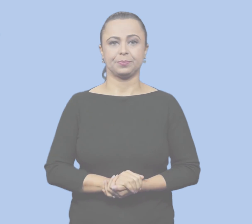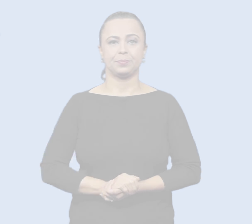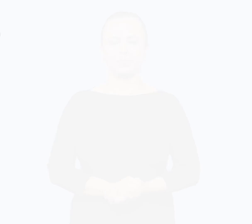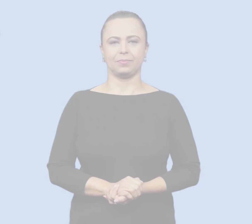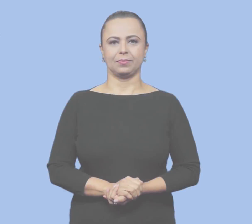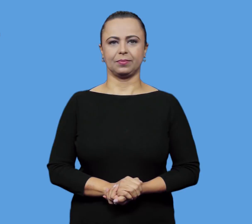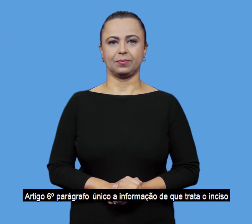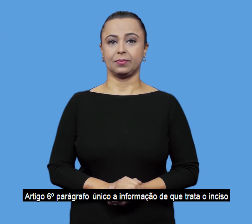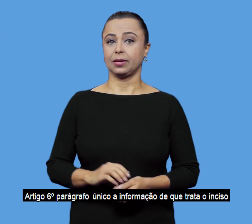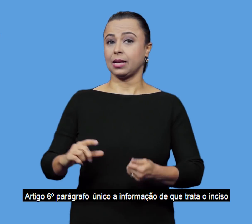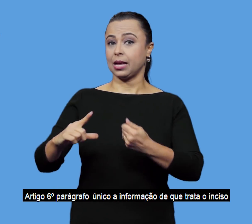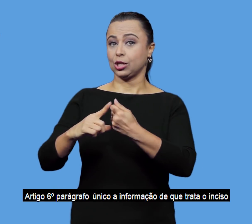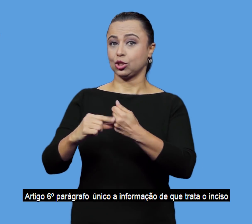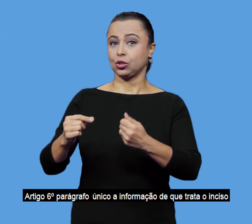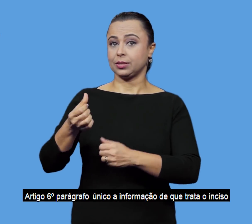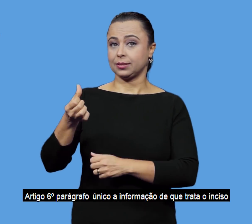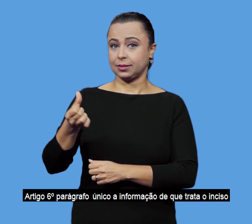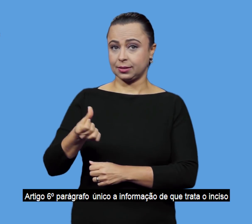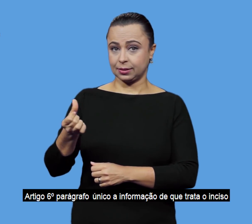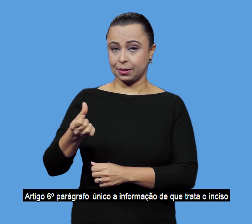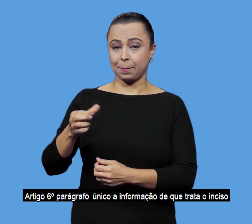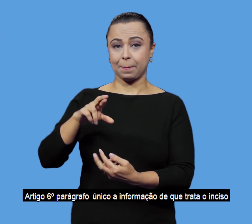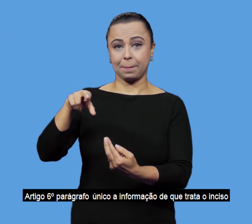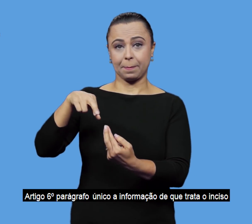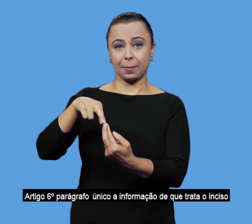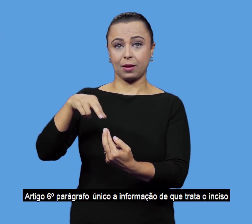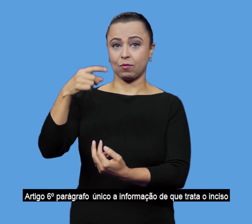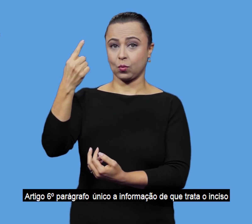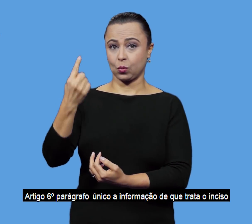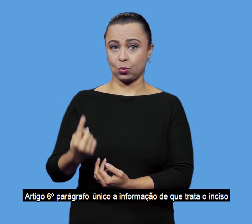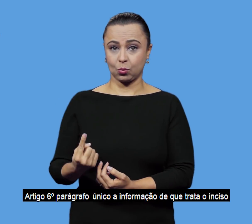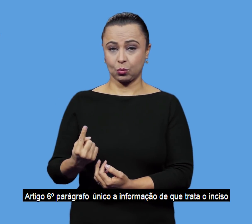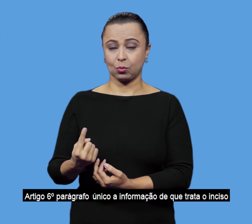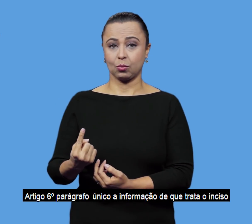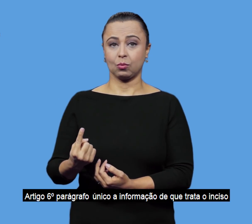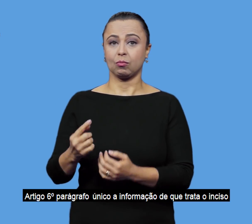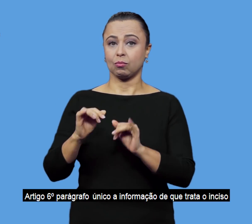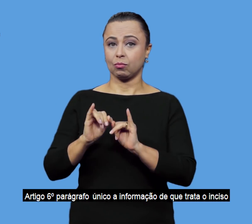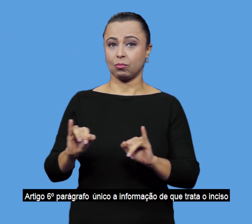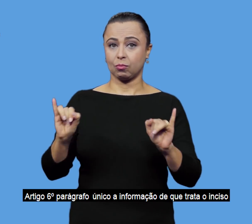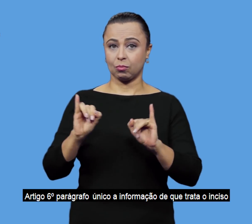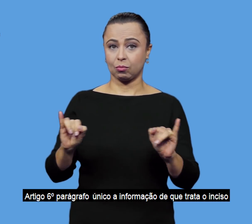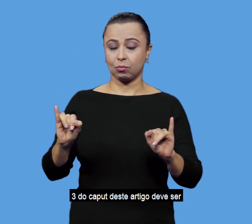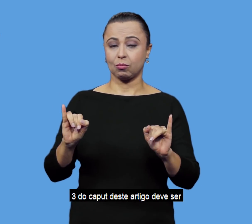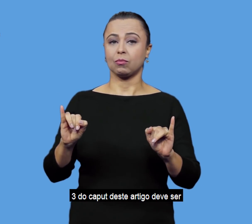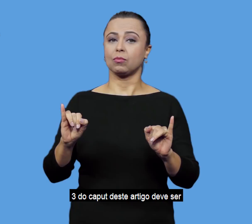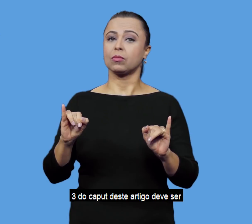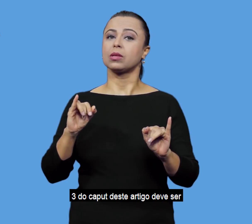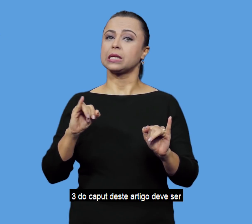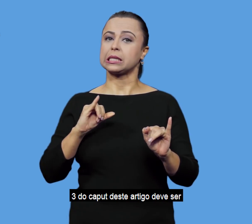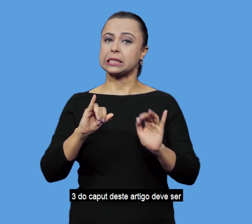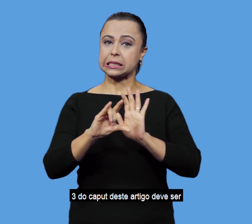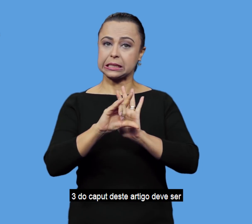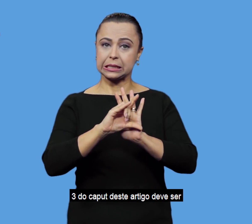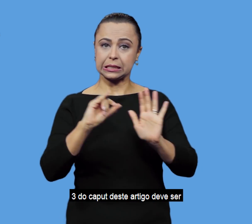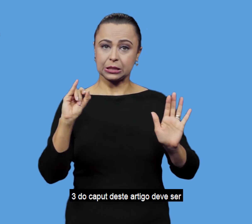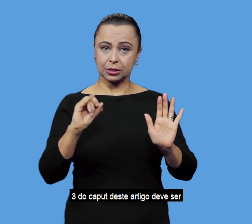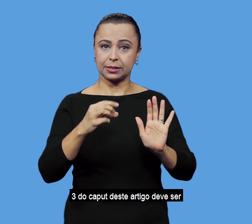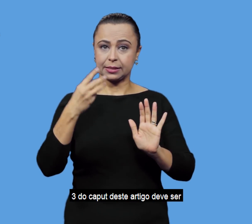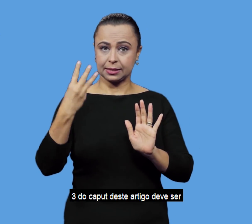artigo 6º parágrafo único a informação de que trata o inciso 3 do caput deste artigo deve